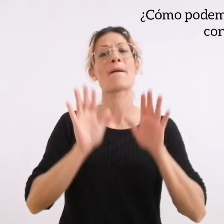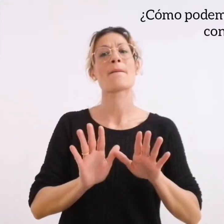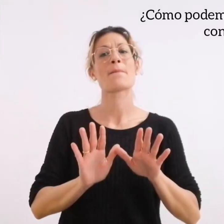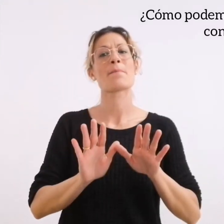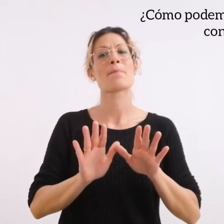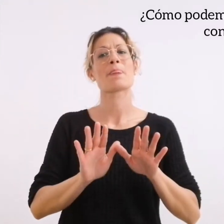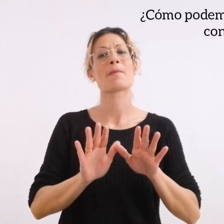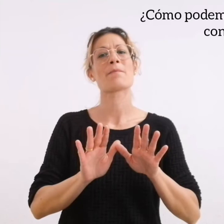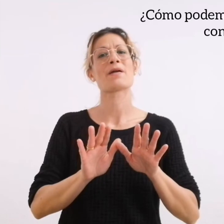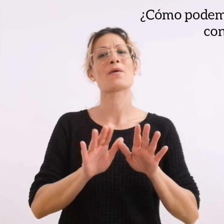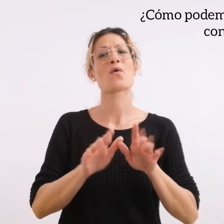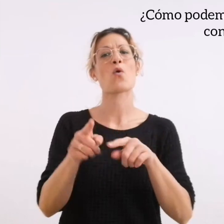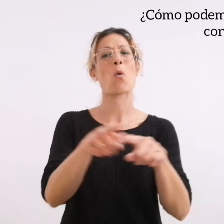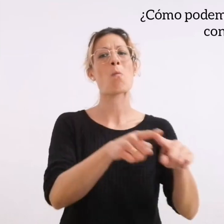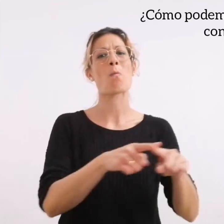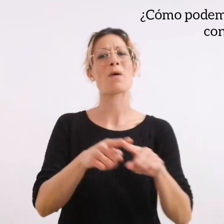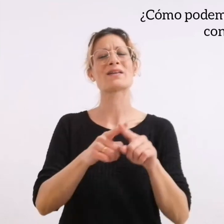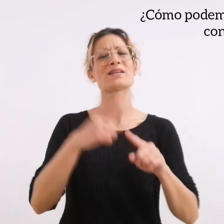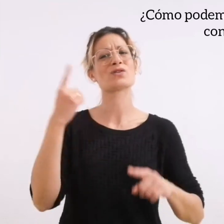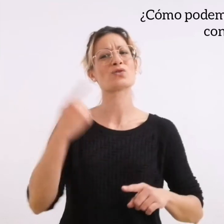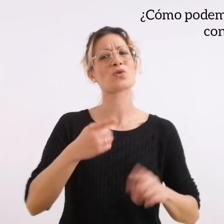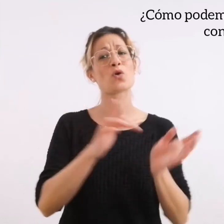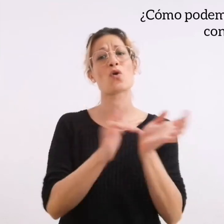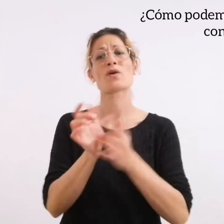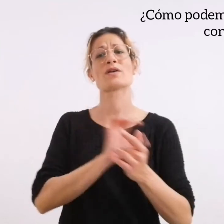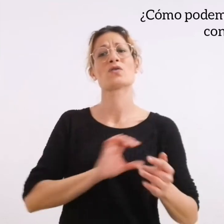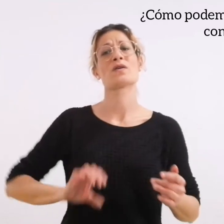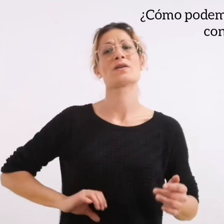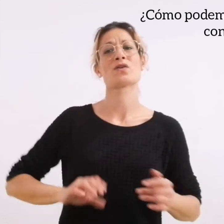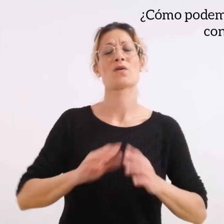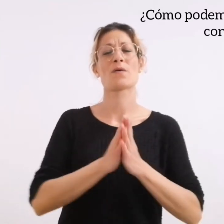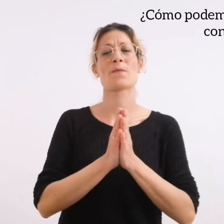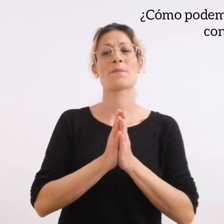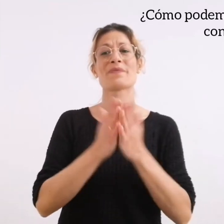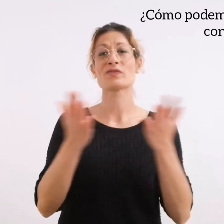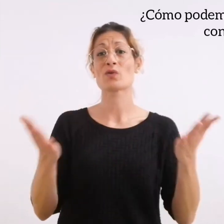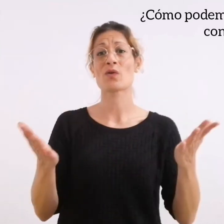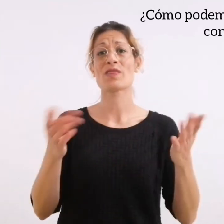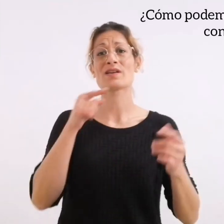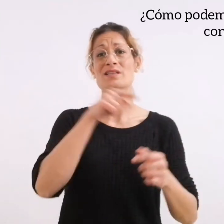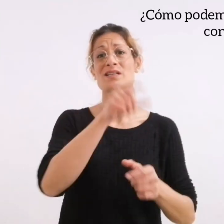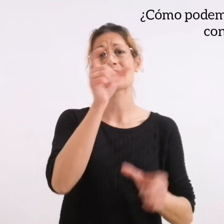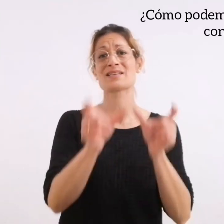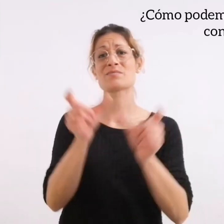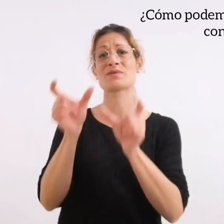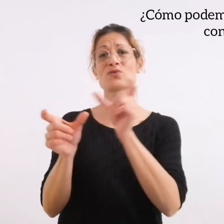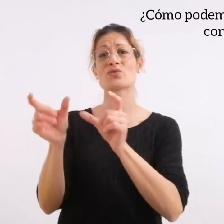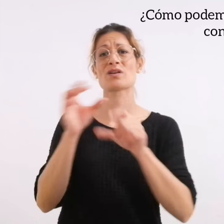Jesucristo. Y a través del Evangelio, que es poder de salvación, esos endemoniados eran liberados. Esos